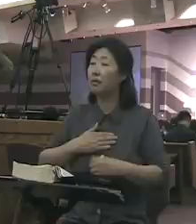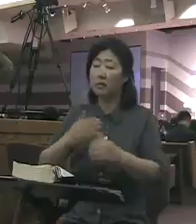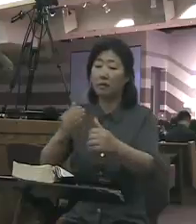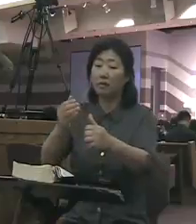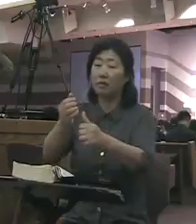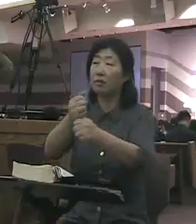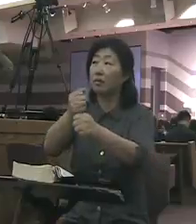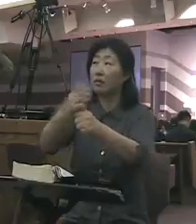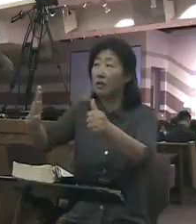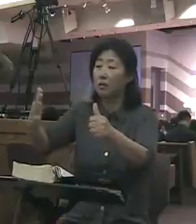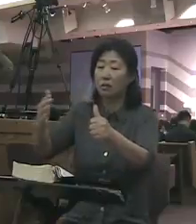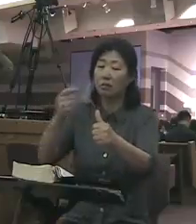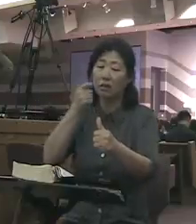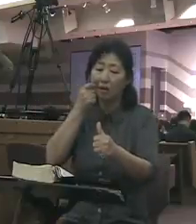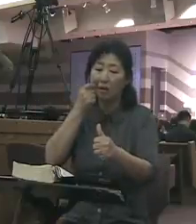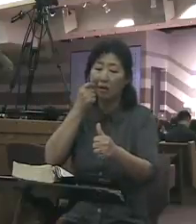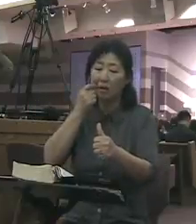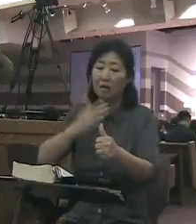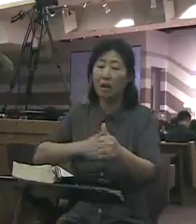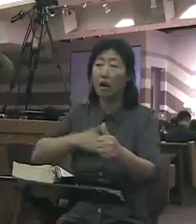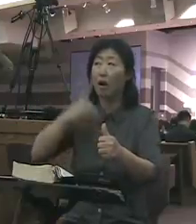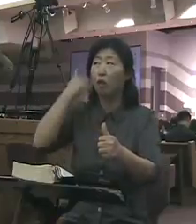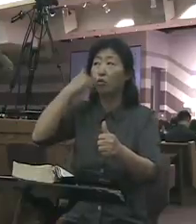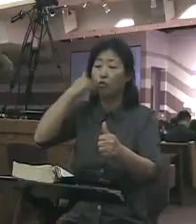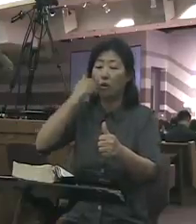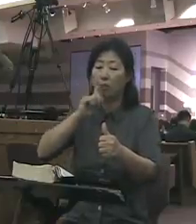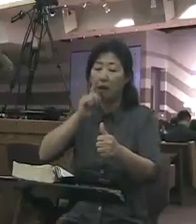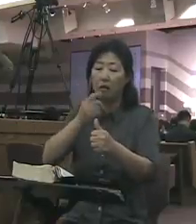바로 내가 누구인가를 말해주더라고요.